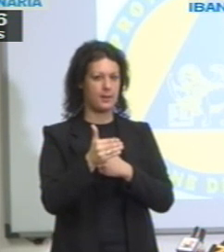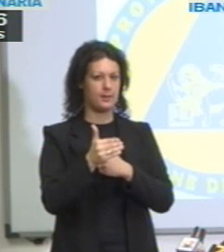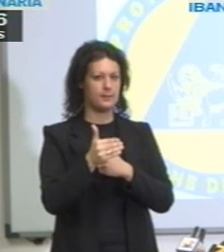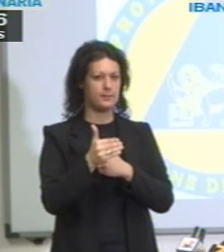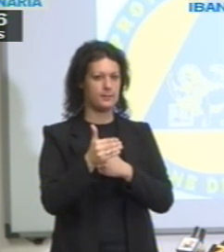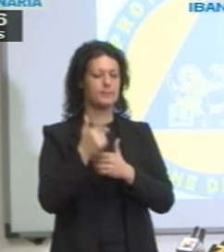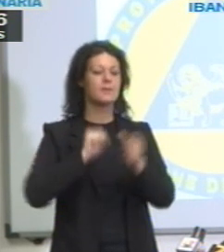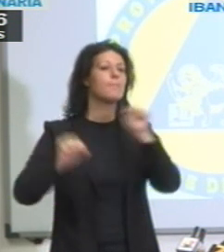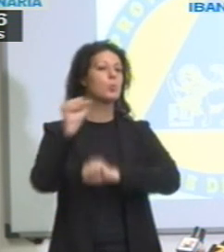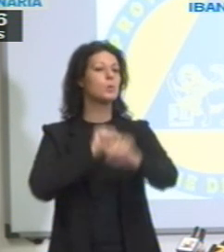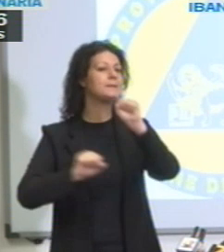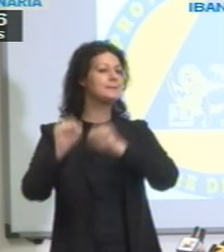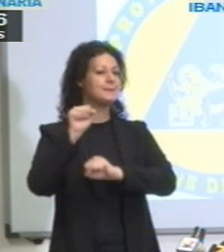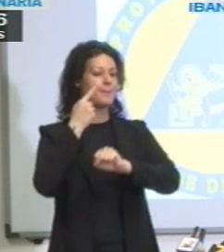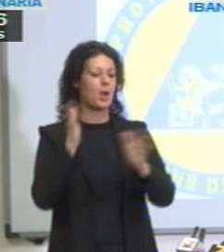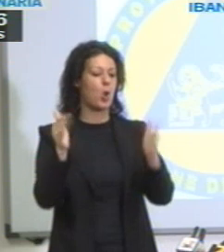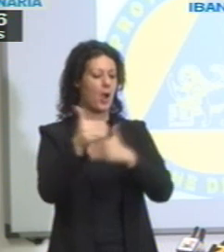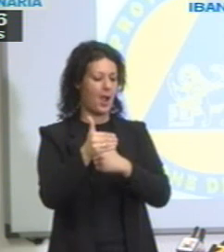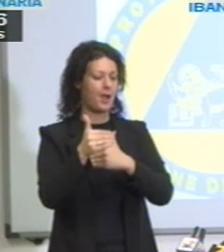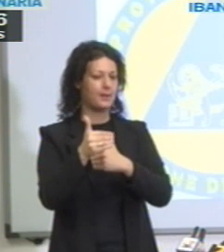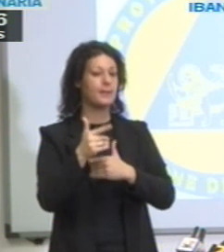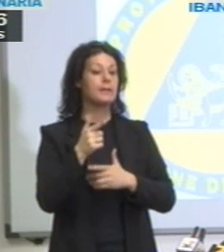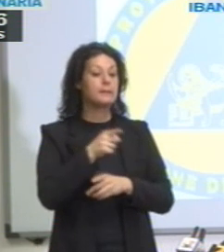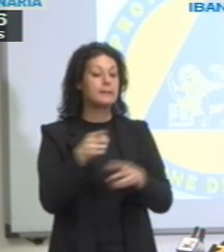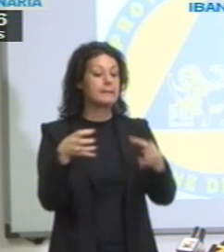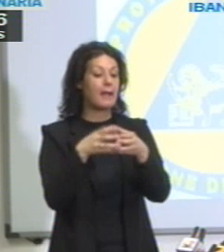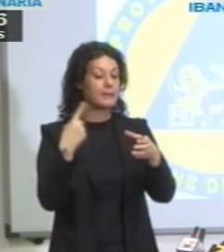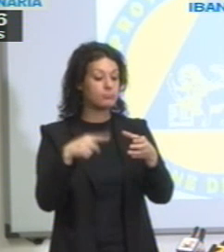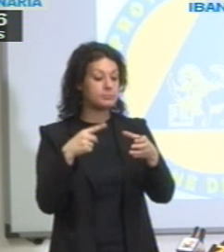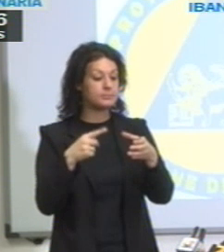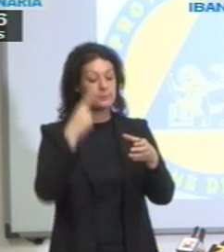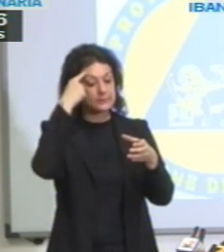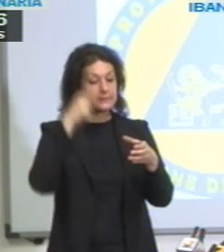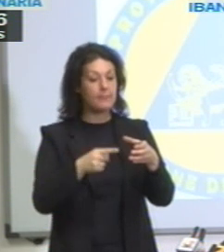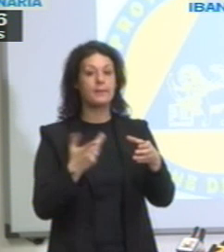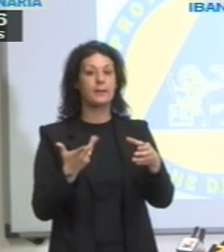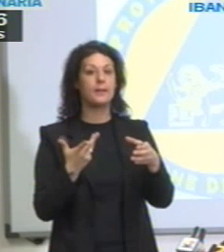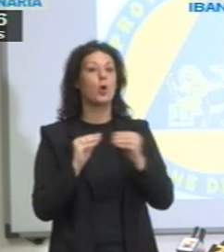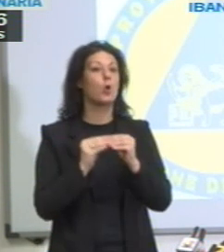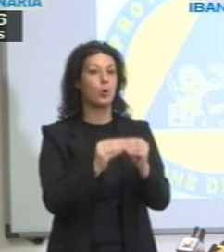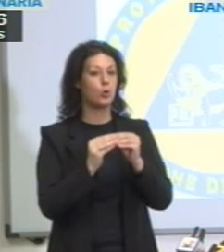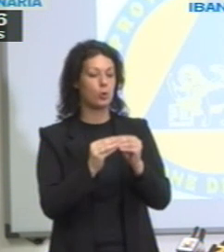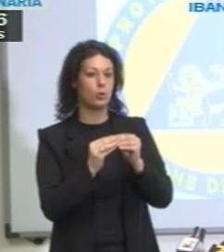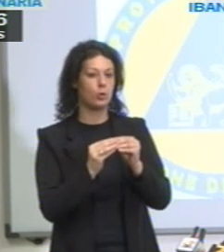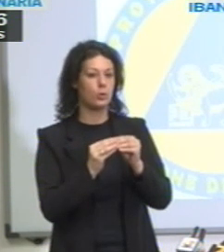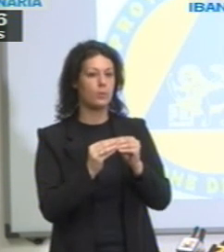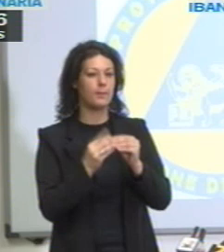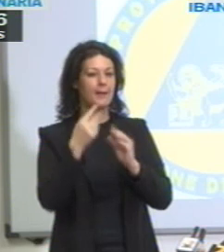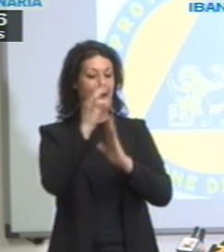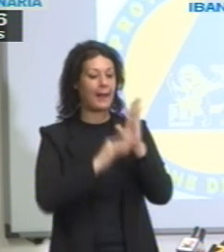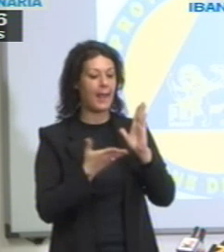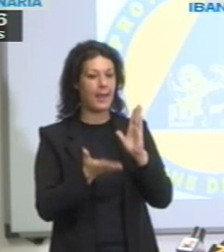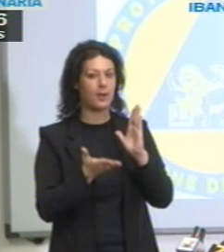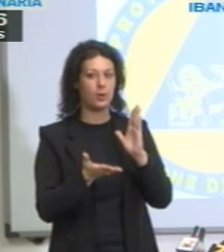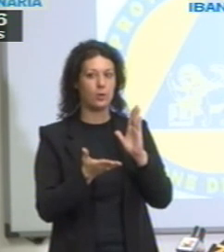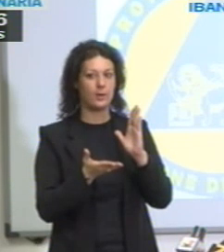chiedono di chiederle un aiuto per poter, come dire, aggiornarsi molto più facilmente, poter poi applicare le regole in questo, tra virgolette,